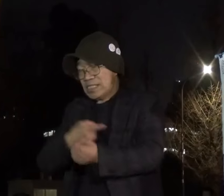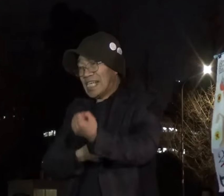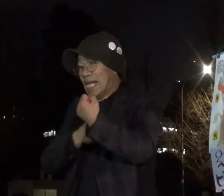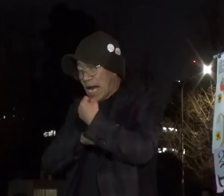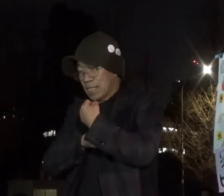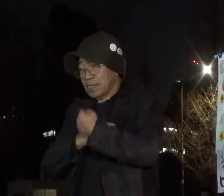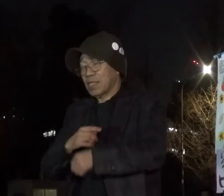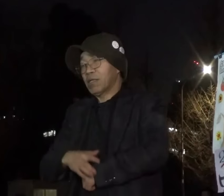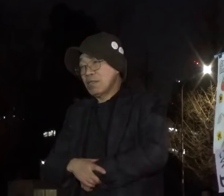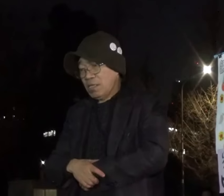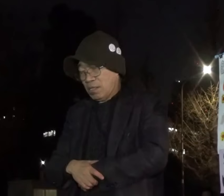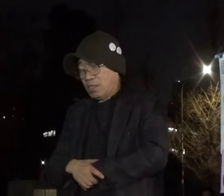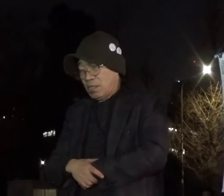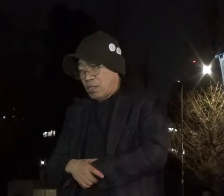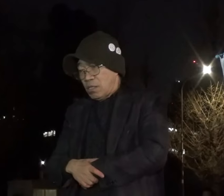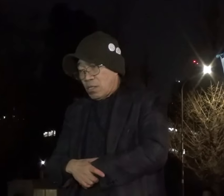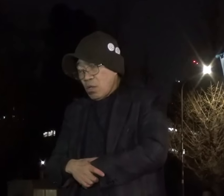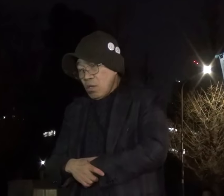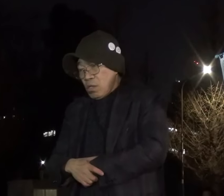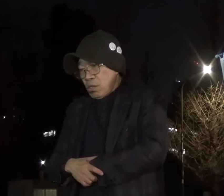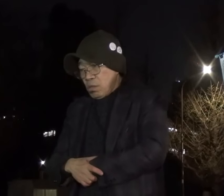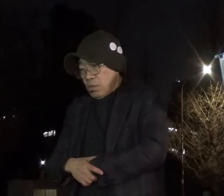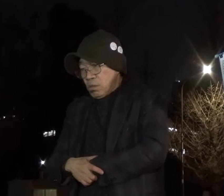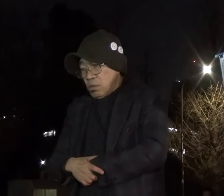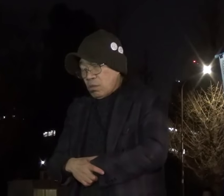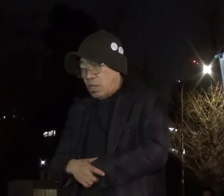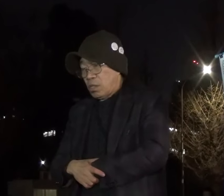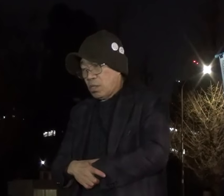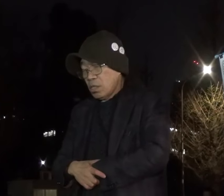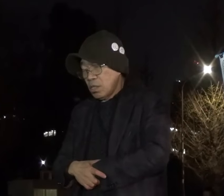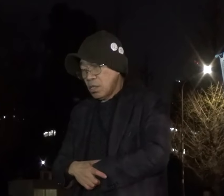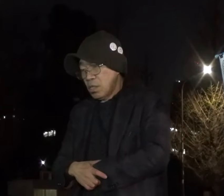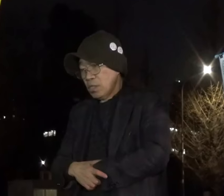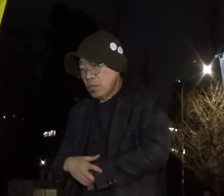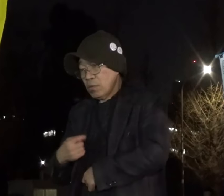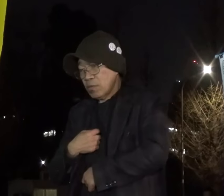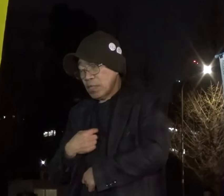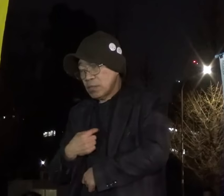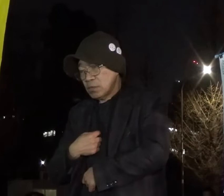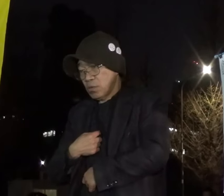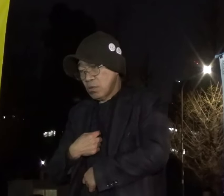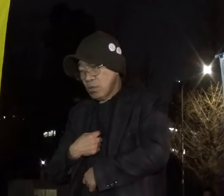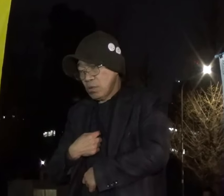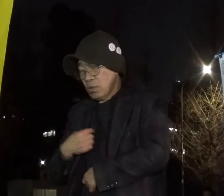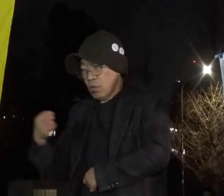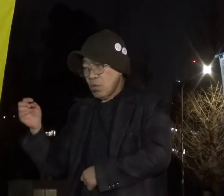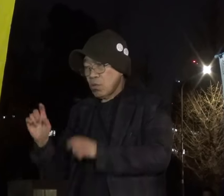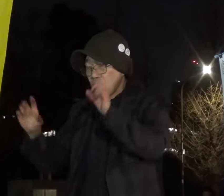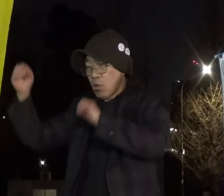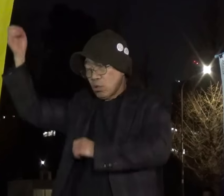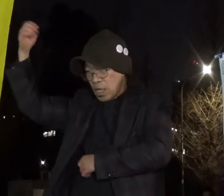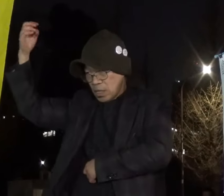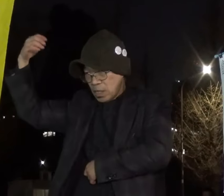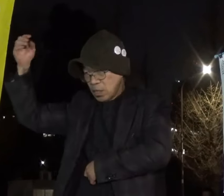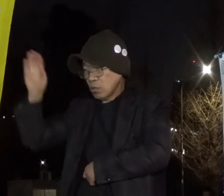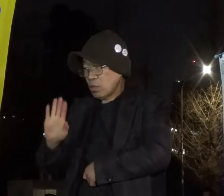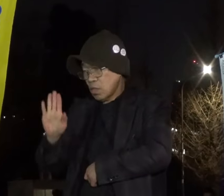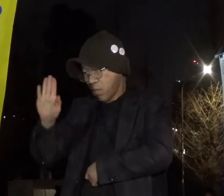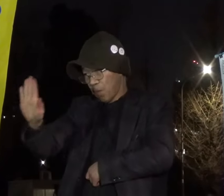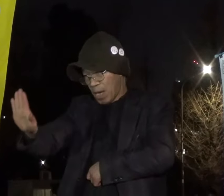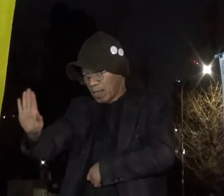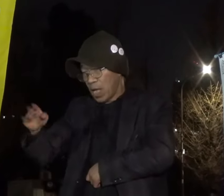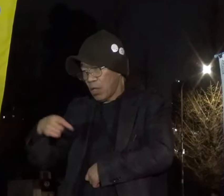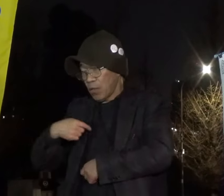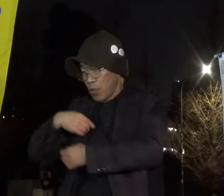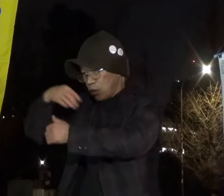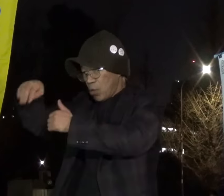ね、そう言っちゃなんだけども、私俺の東電の前で一人